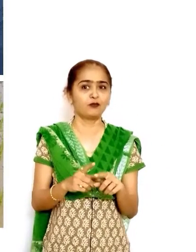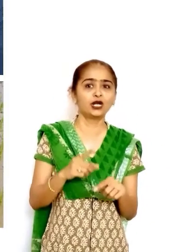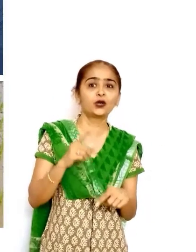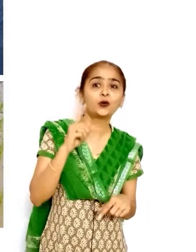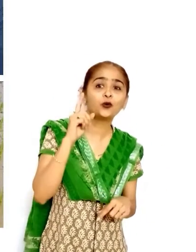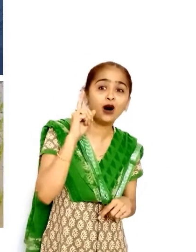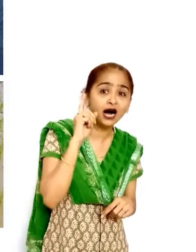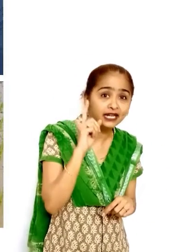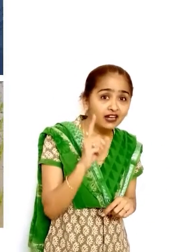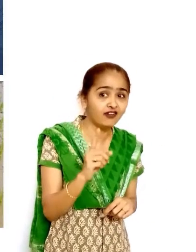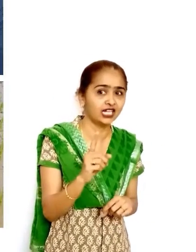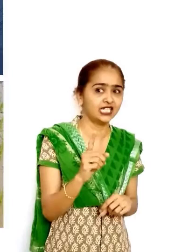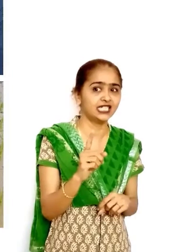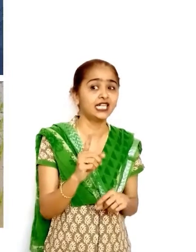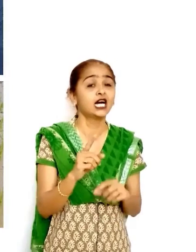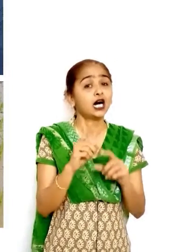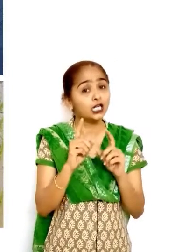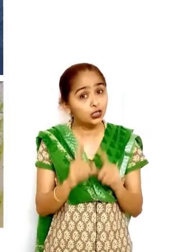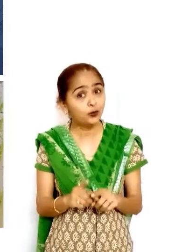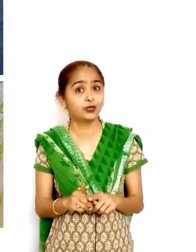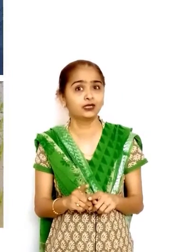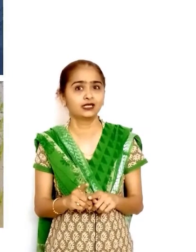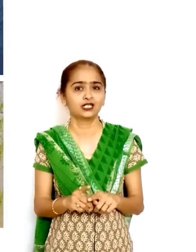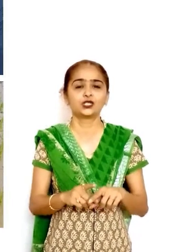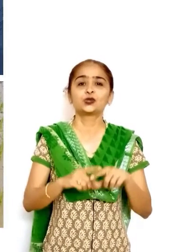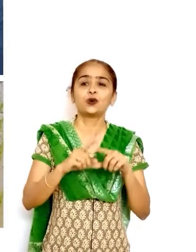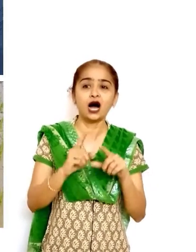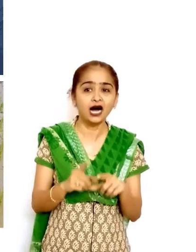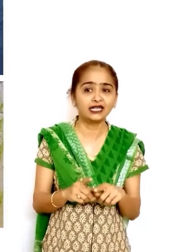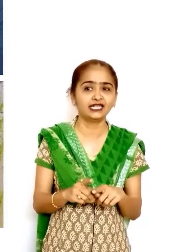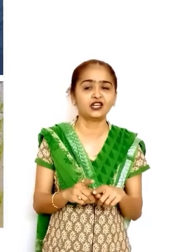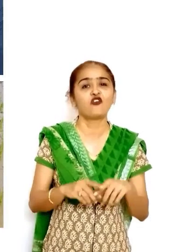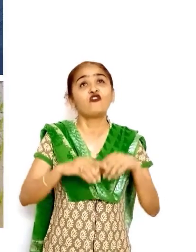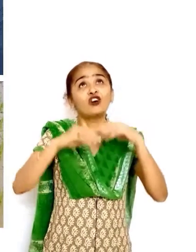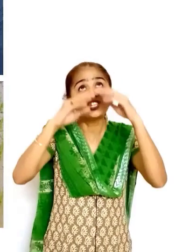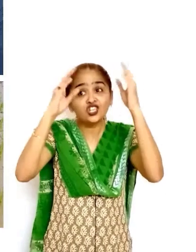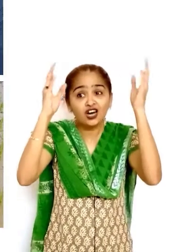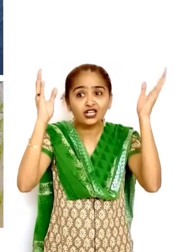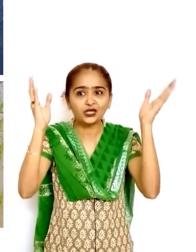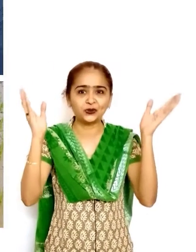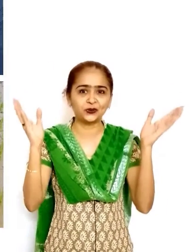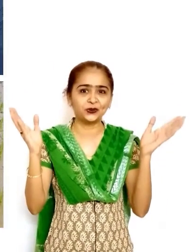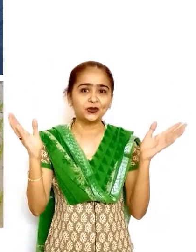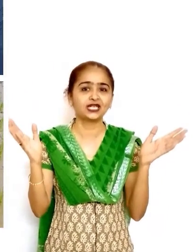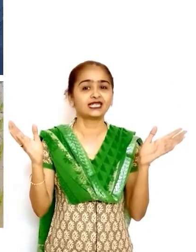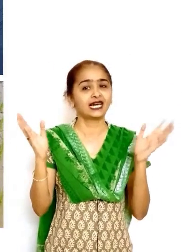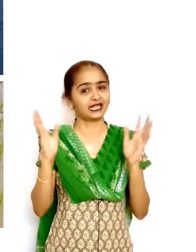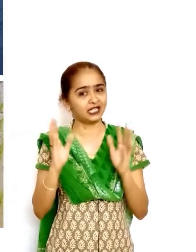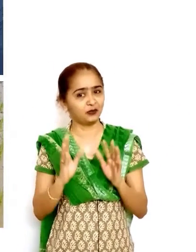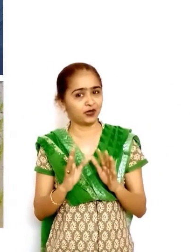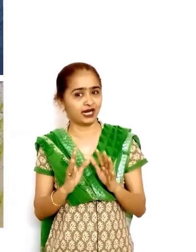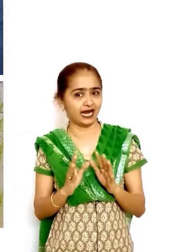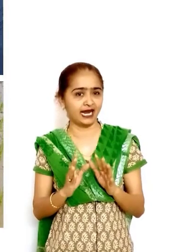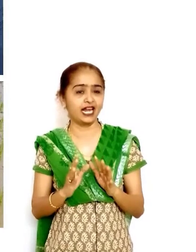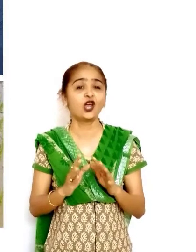मन को भाने वाली अद्भुत सुहानी वर्षा ऋतु धरती पर है